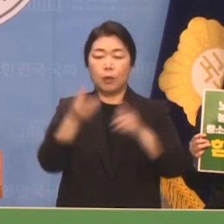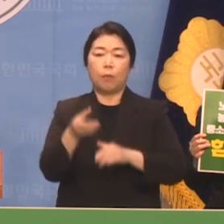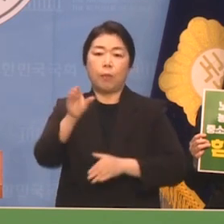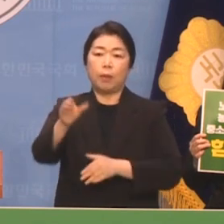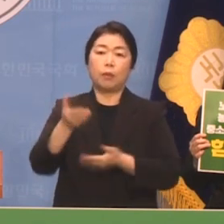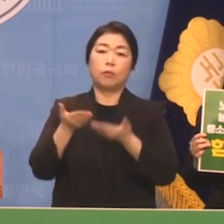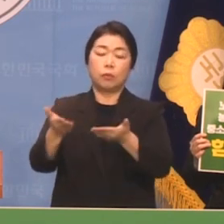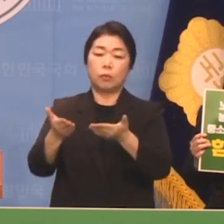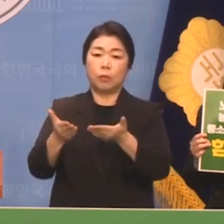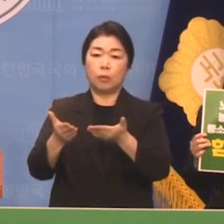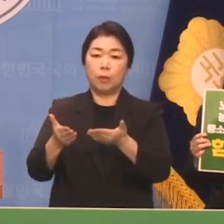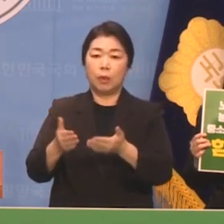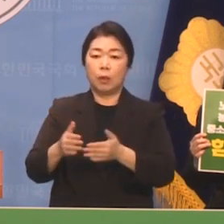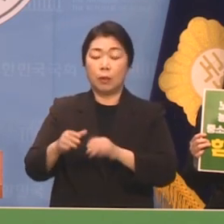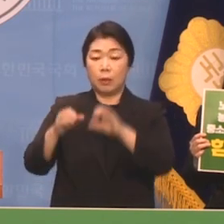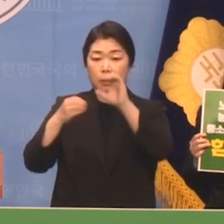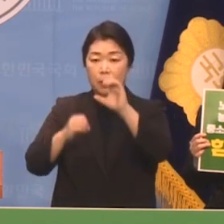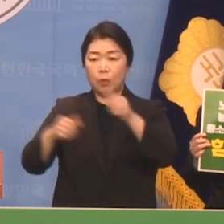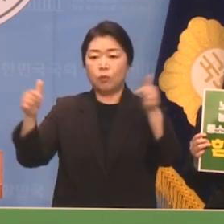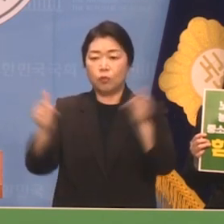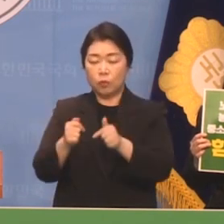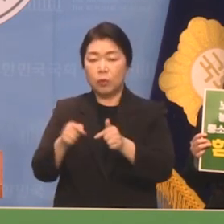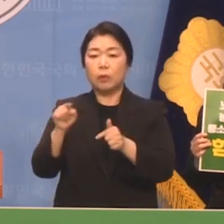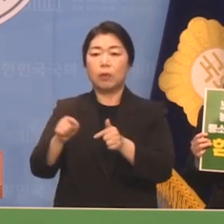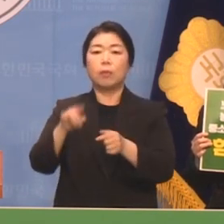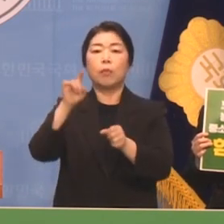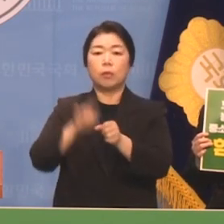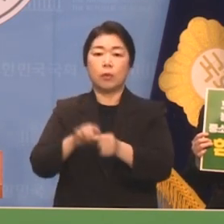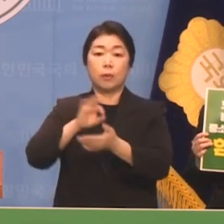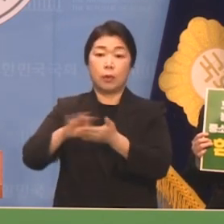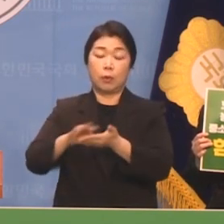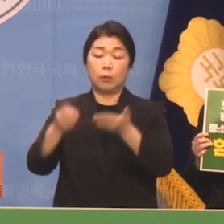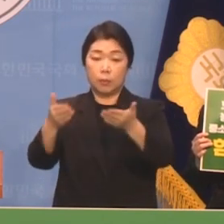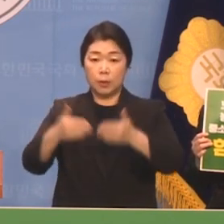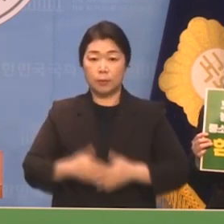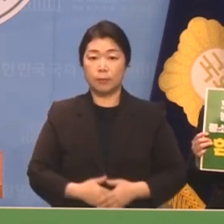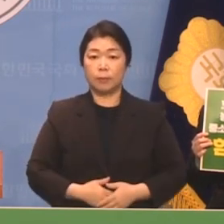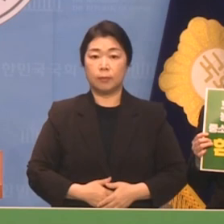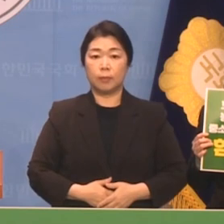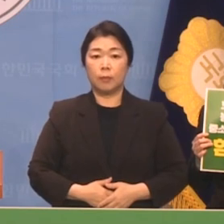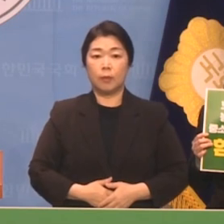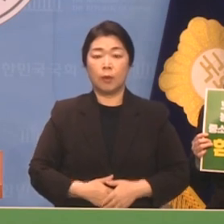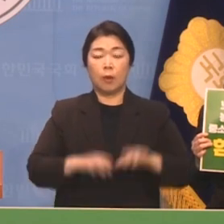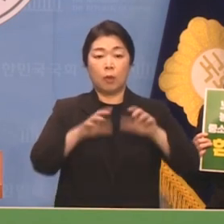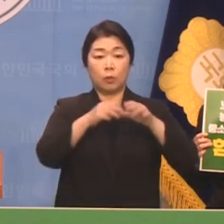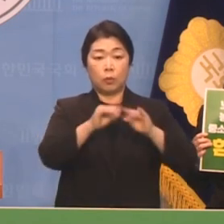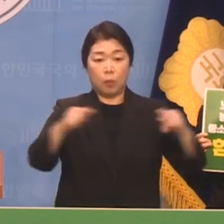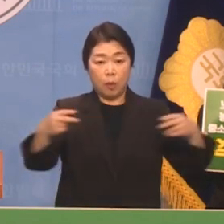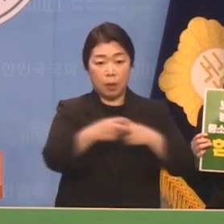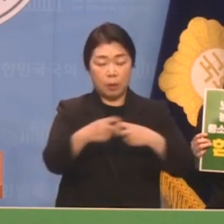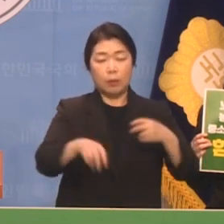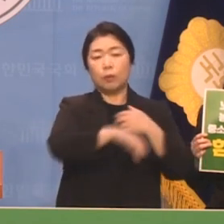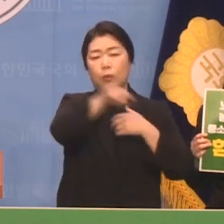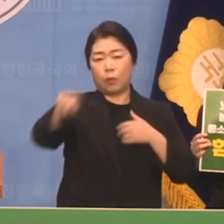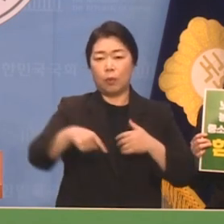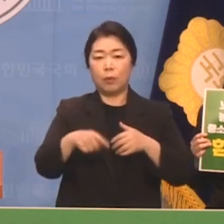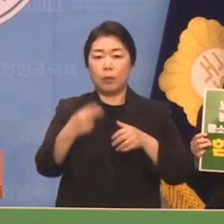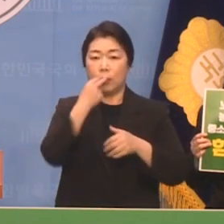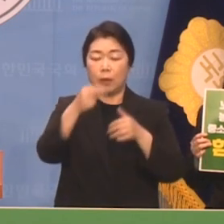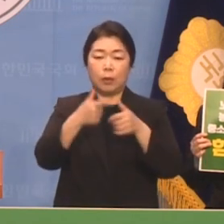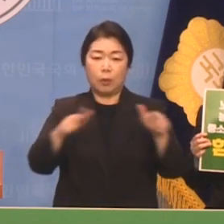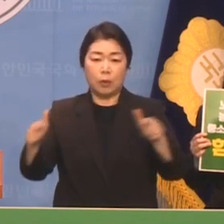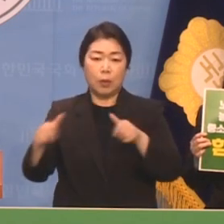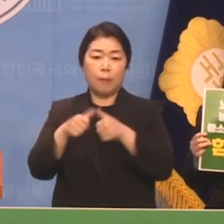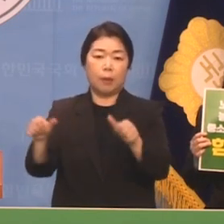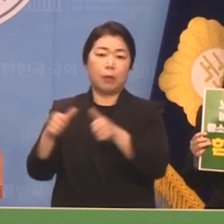활성화하고 불평등을 줄이는 선순환 체계를 구축하겠습니다. 국토와 생태계를 무분별하게 파괴하는